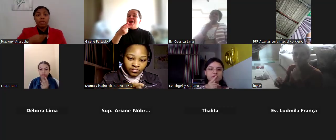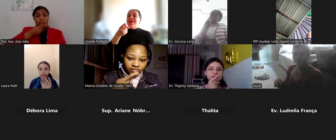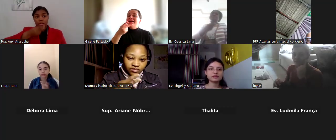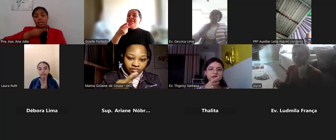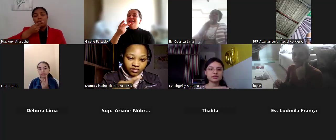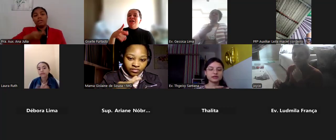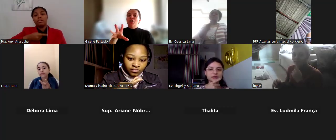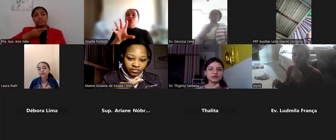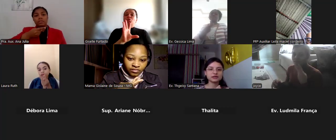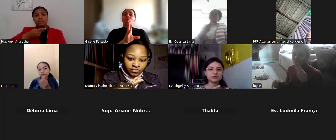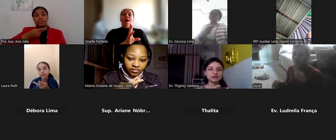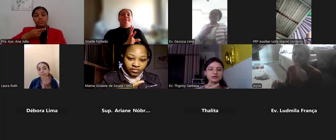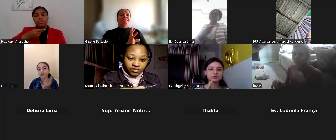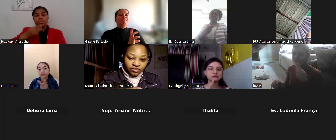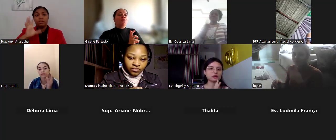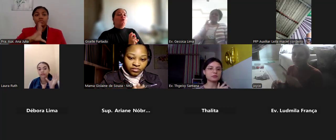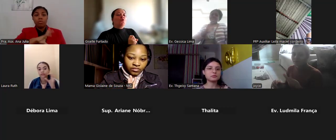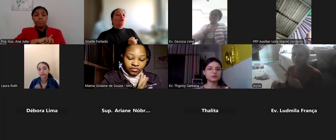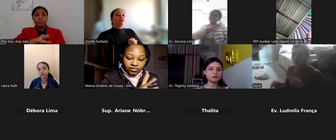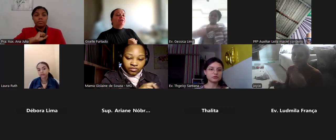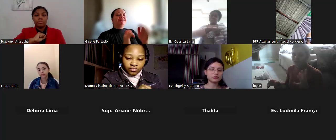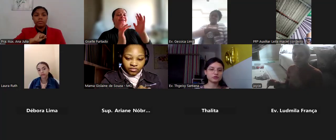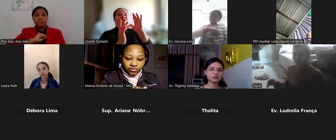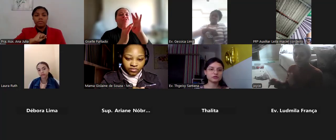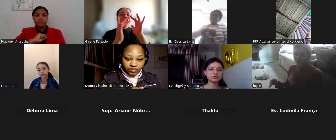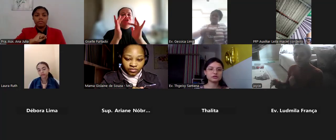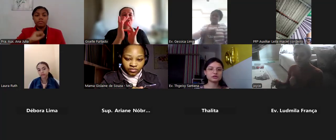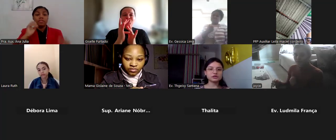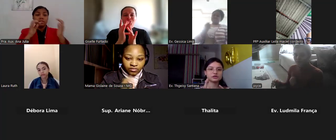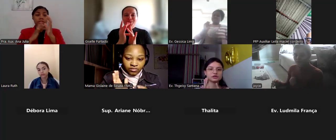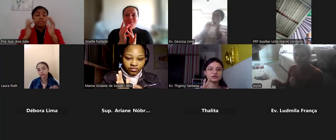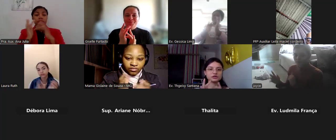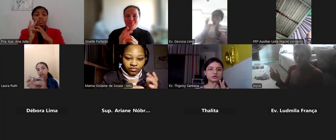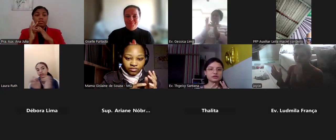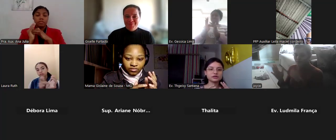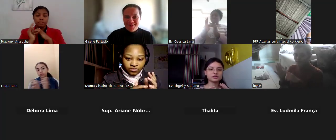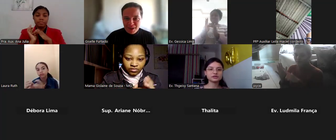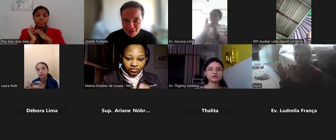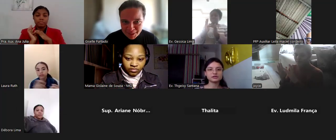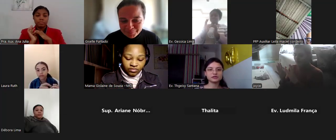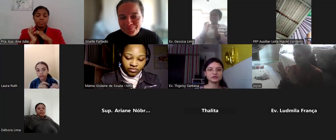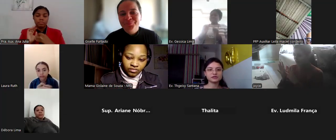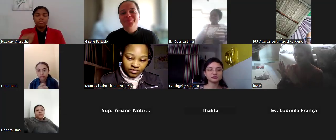falar do amor de Jesus. Amém?